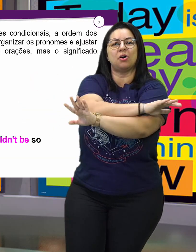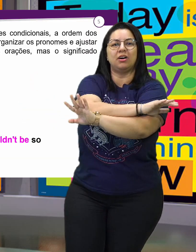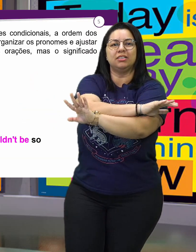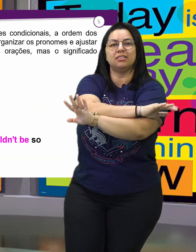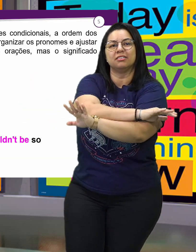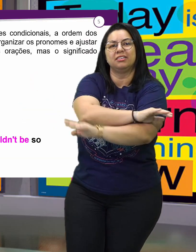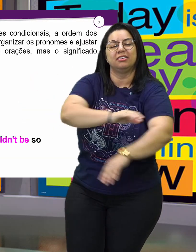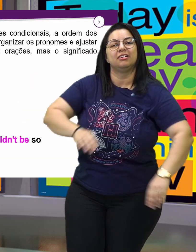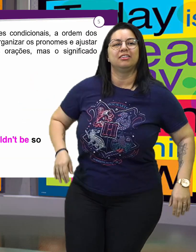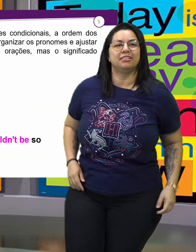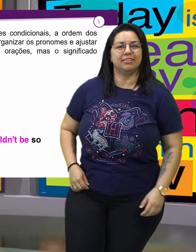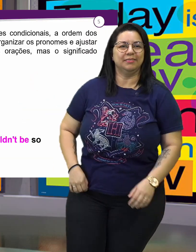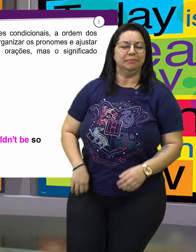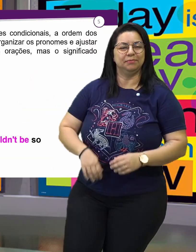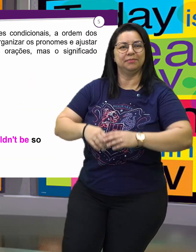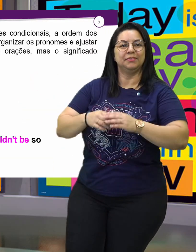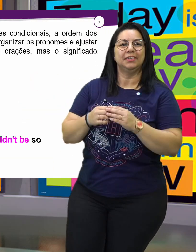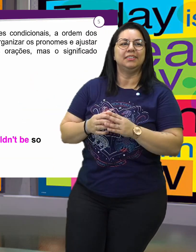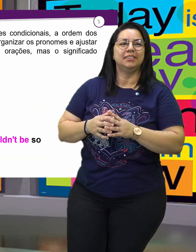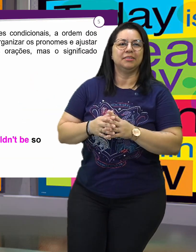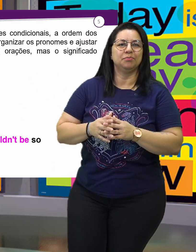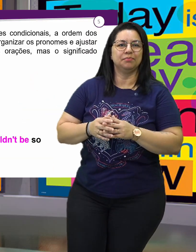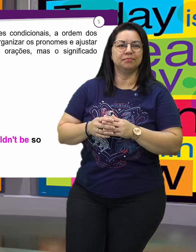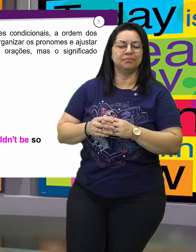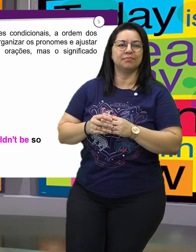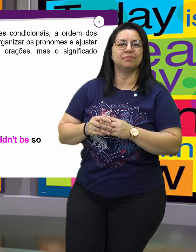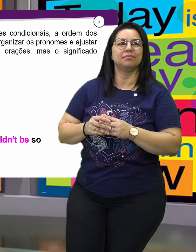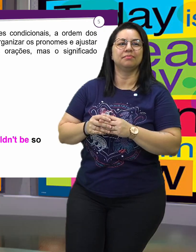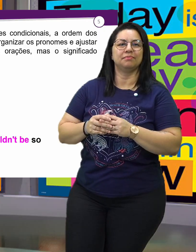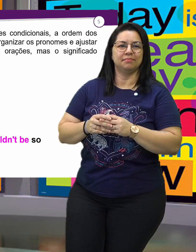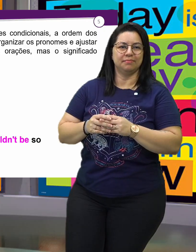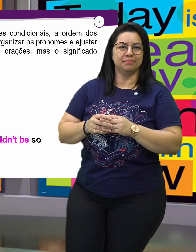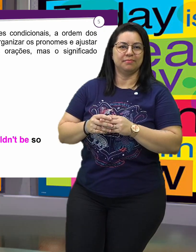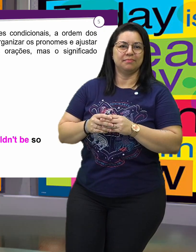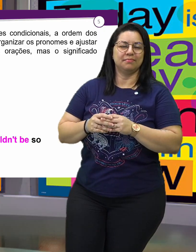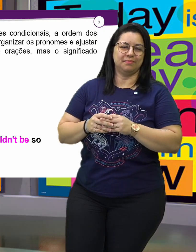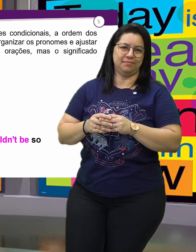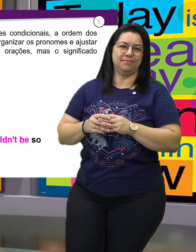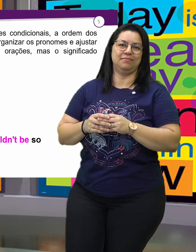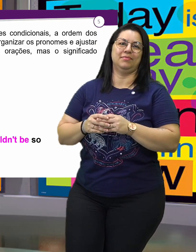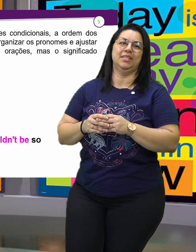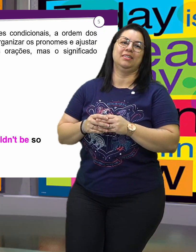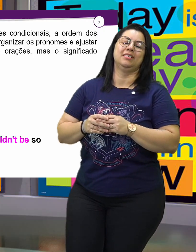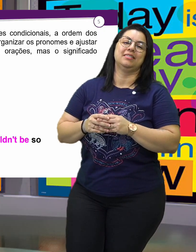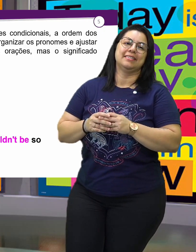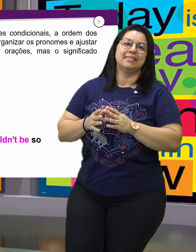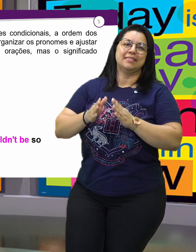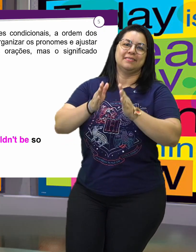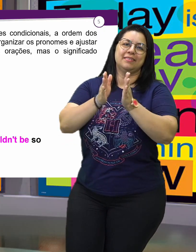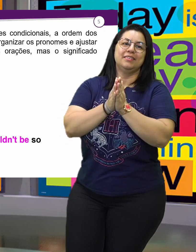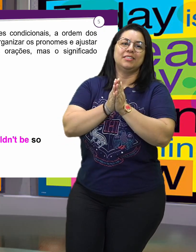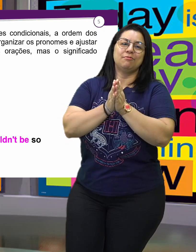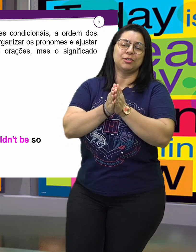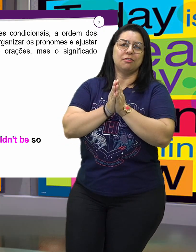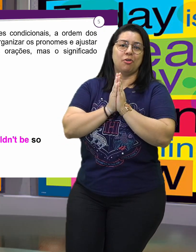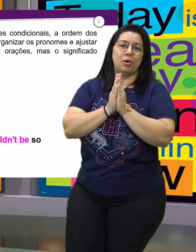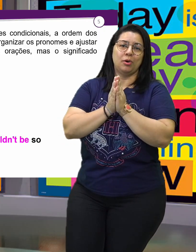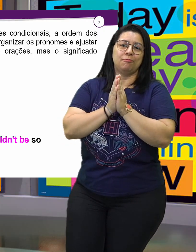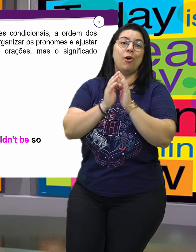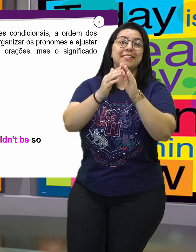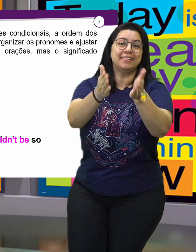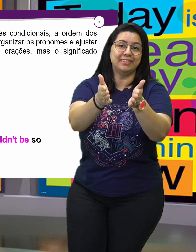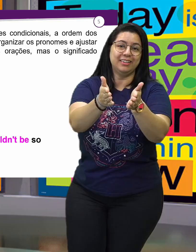oração só ali. Exatamente. Aqui a gente tem if you went to bed earlier. O que significa isso na tradução? Se